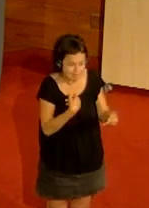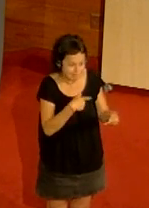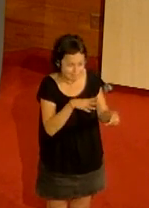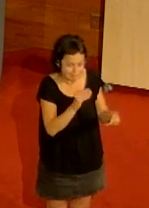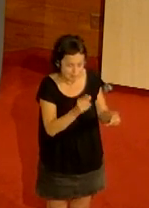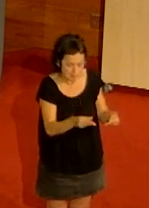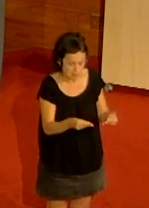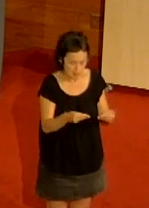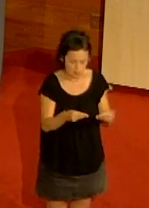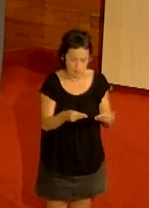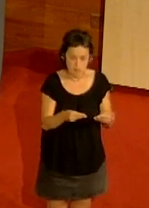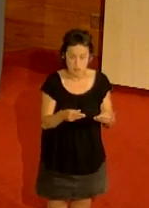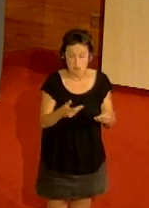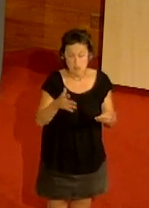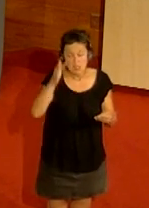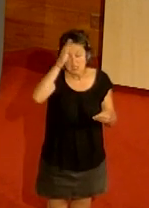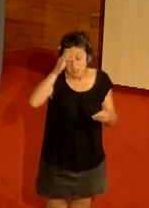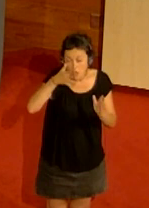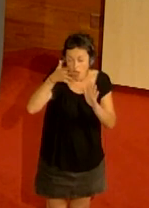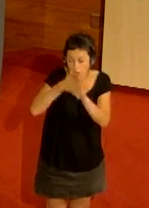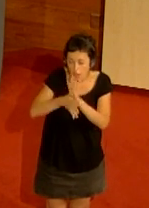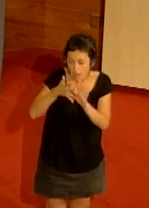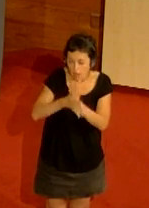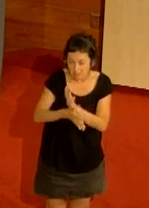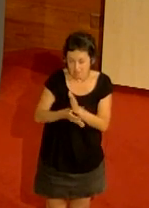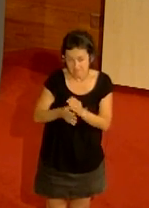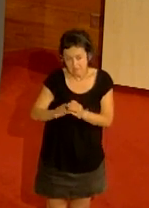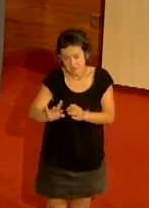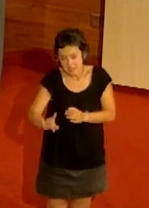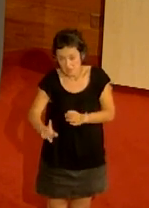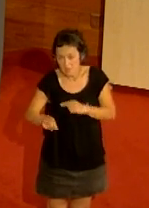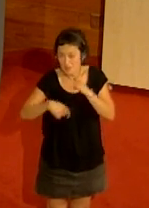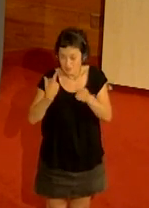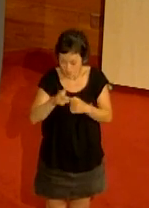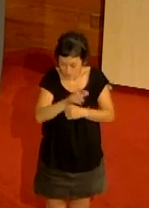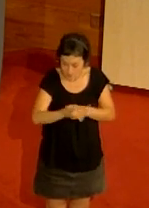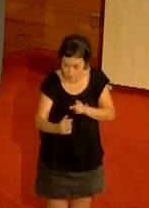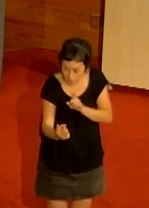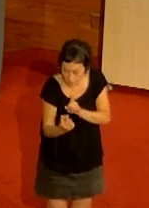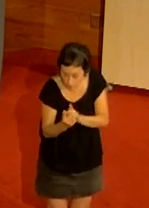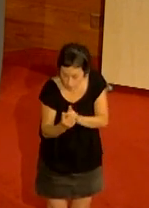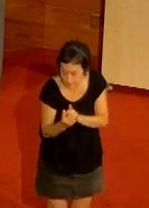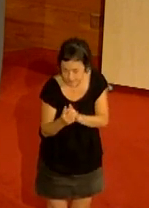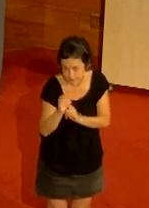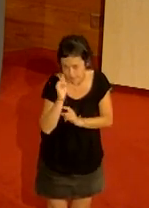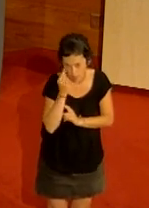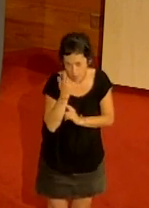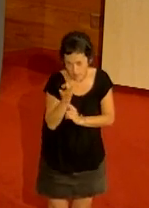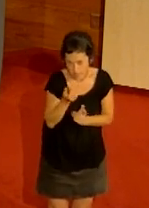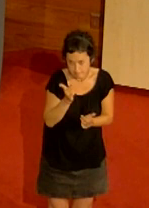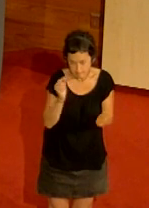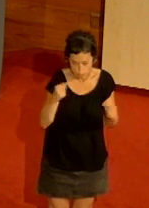En teoría, ¿se lo explican? Sí, en teoría sí. Pero hablando con la gente te das cuenta de todo lo que... ¿no? Luego, evidentemente, también